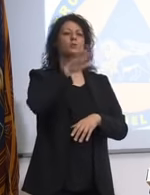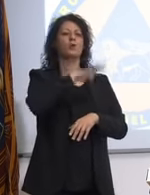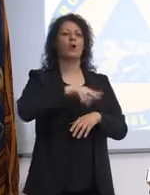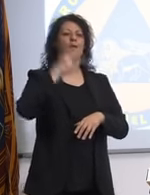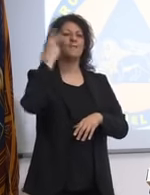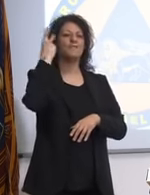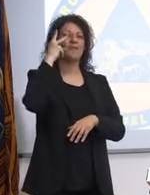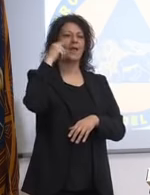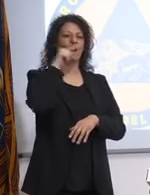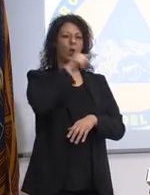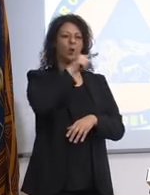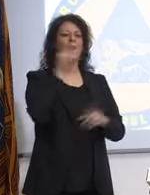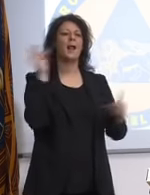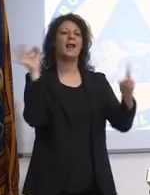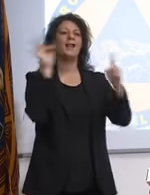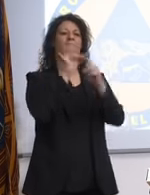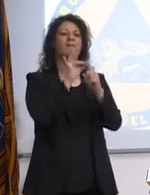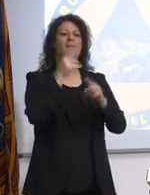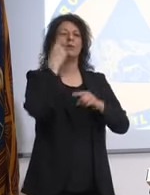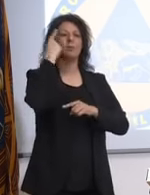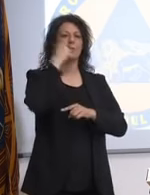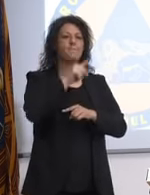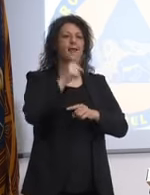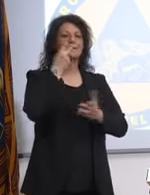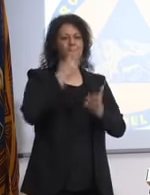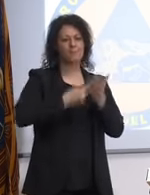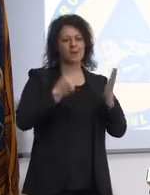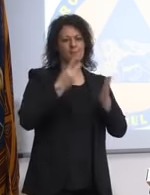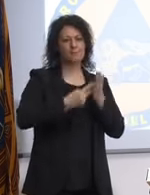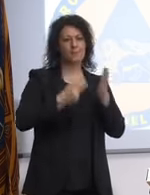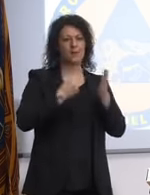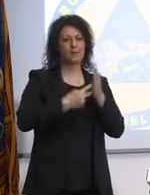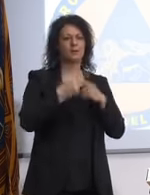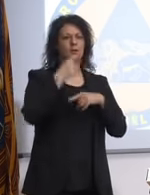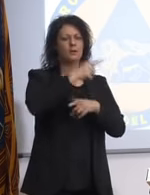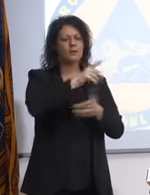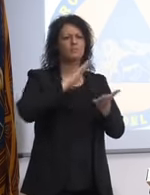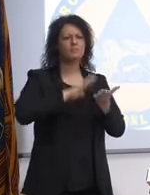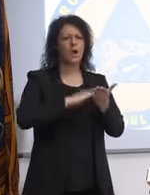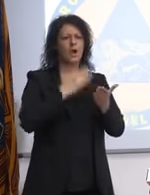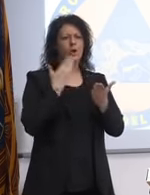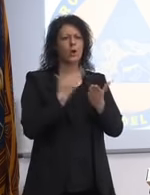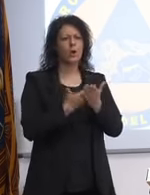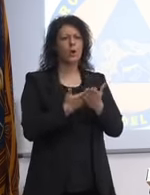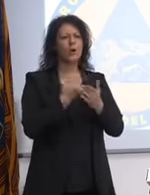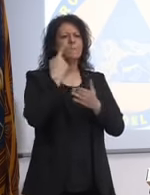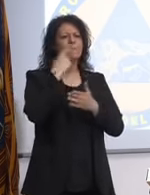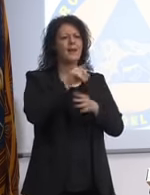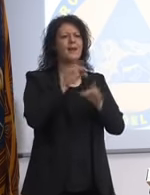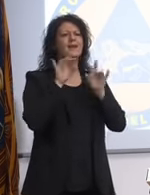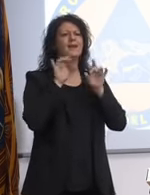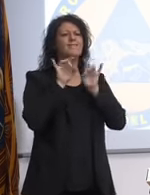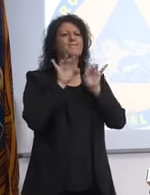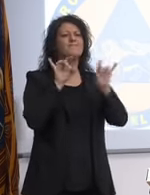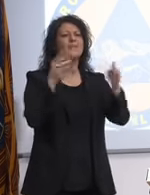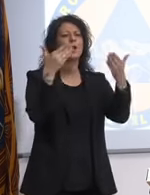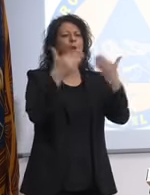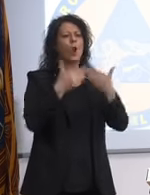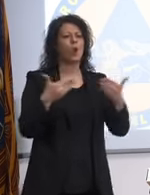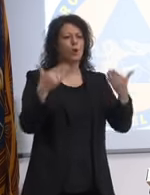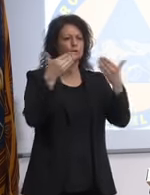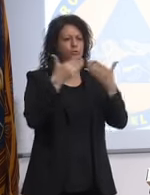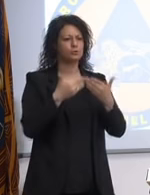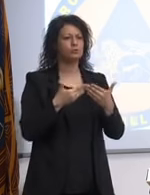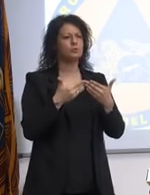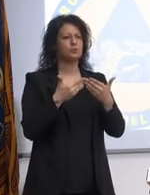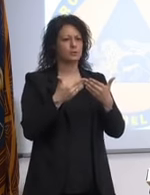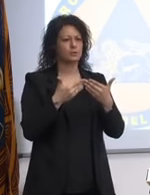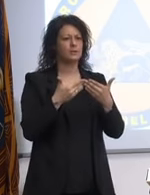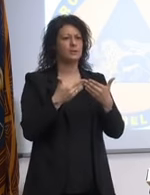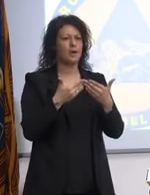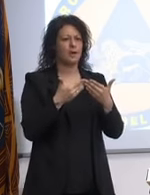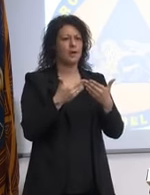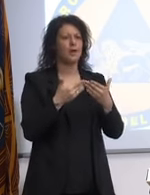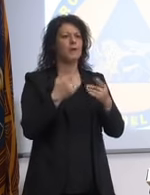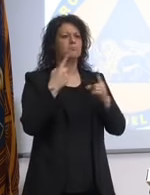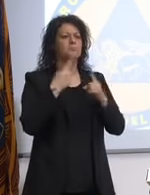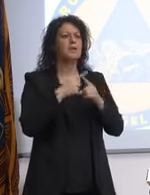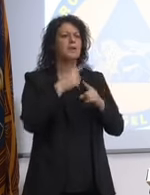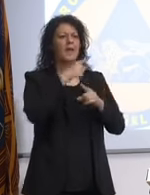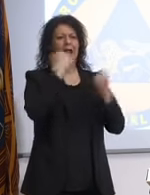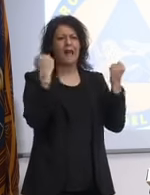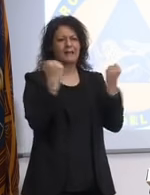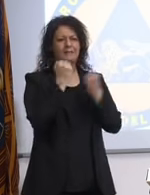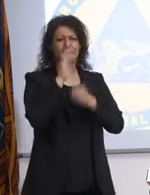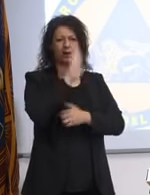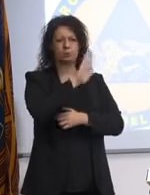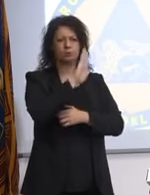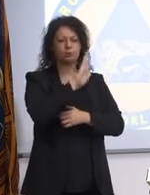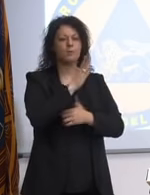ed è un riferimento di altissimo valore a livello di virologia, di attività che si fanno, ed è